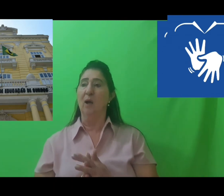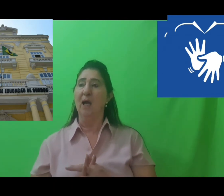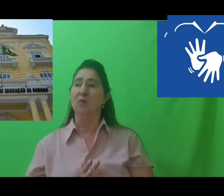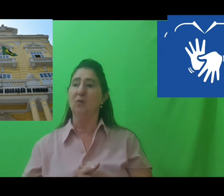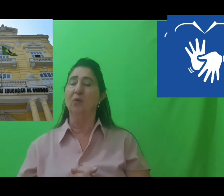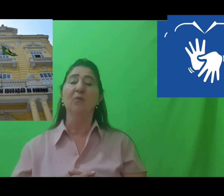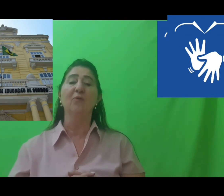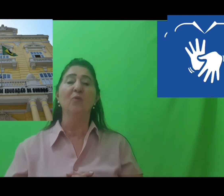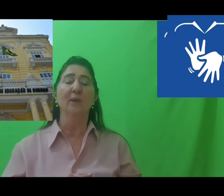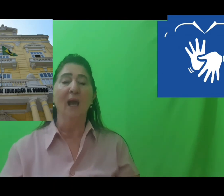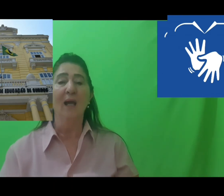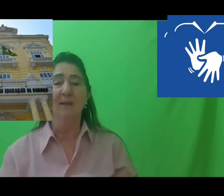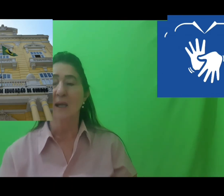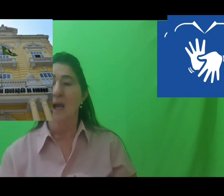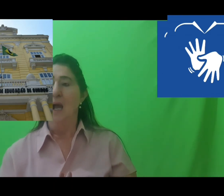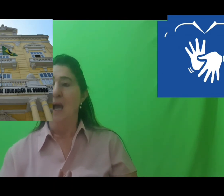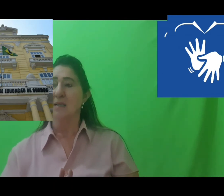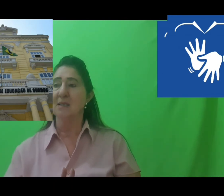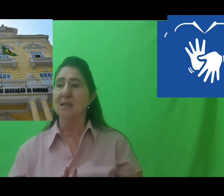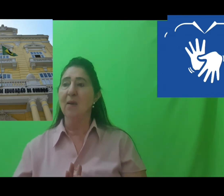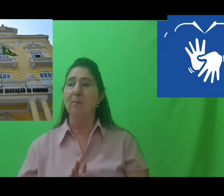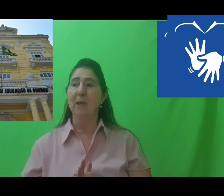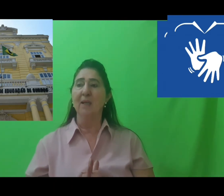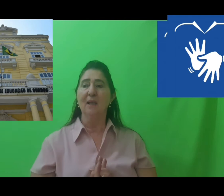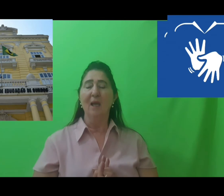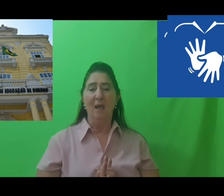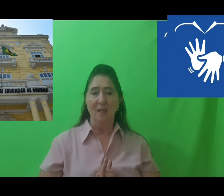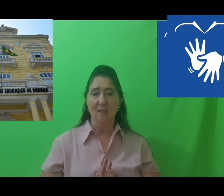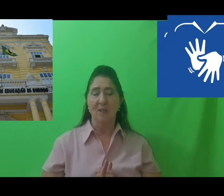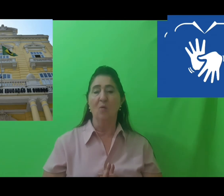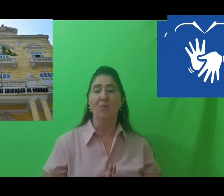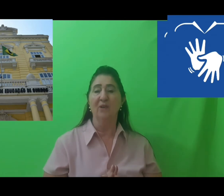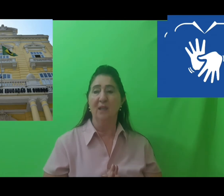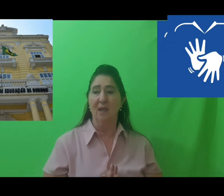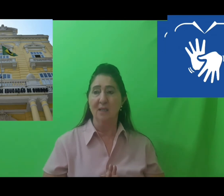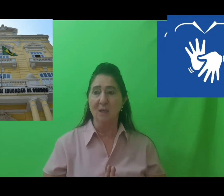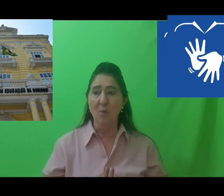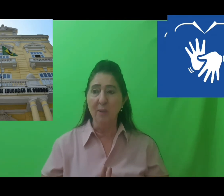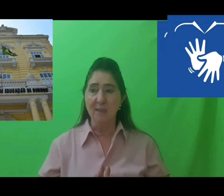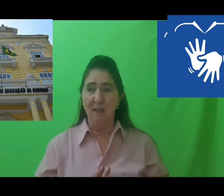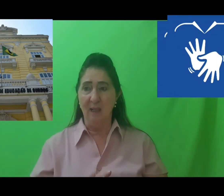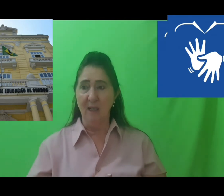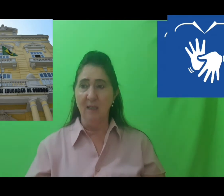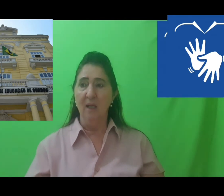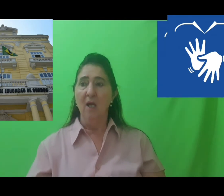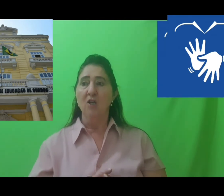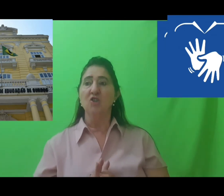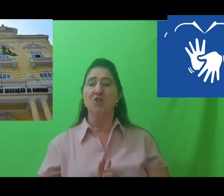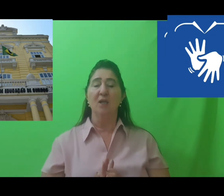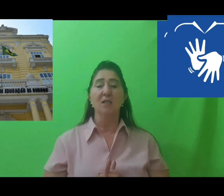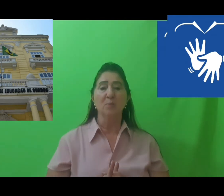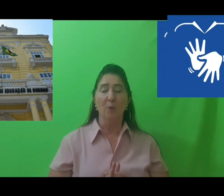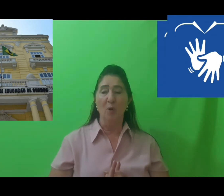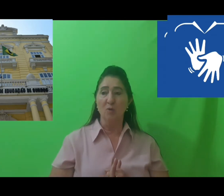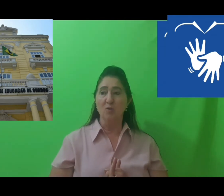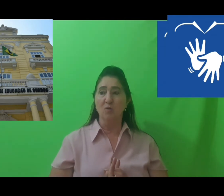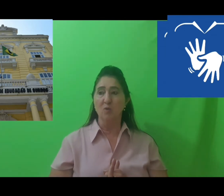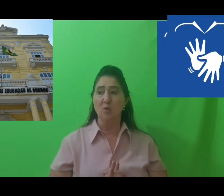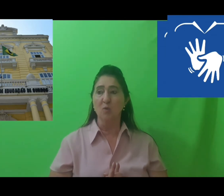1984 foi fundada a CBDS, Confederação Brasileira de Desportos dos